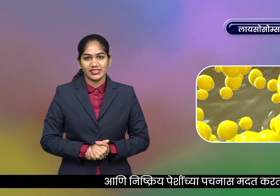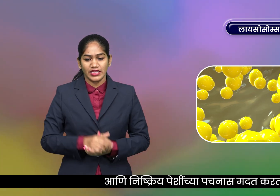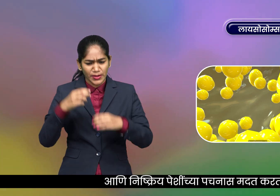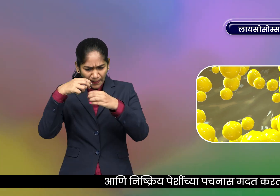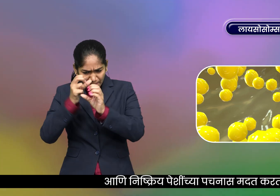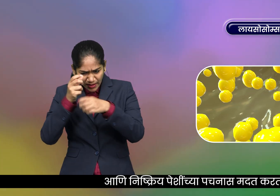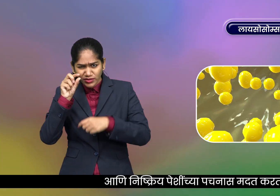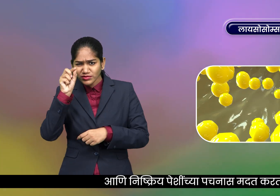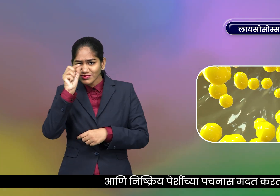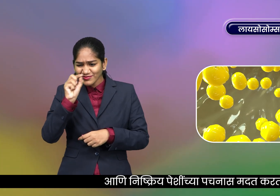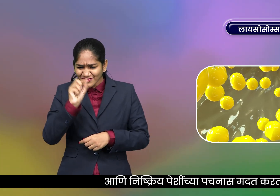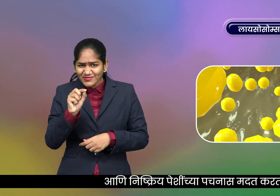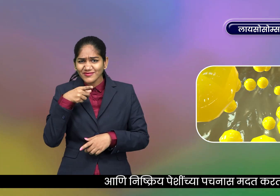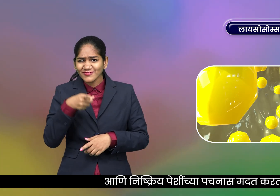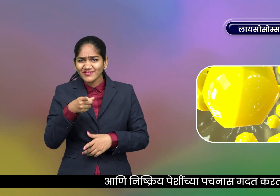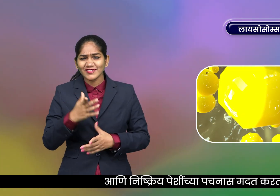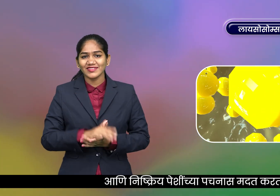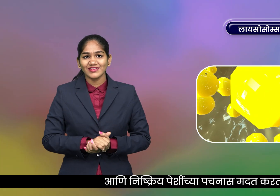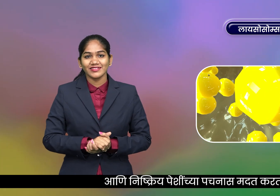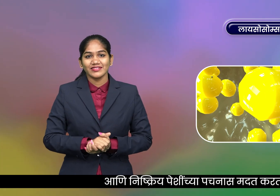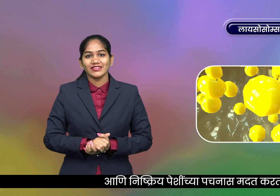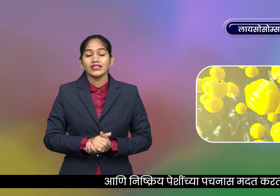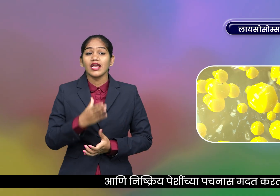आणि निष्क्रिय पेशींचे पचनास मदत करतात.